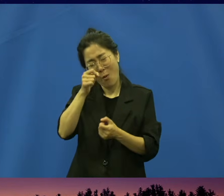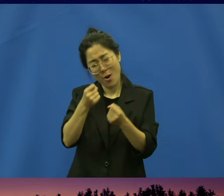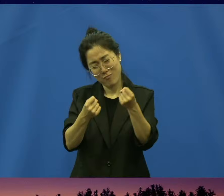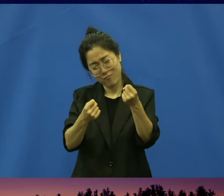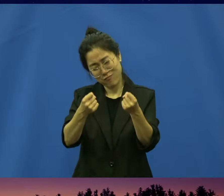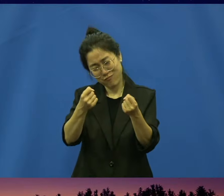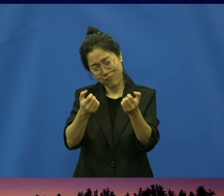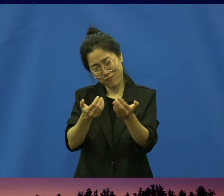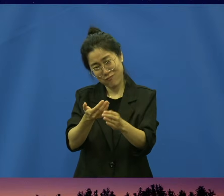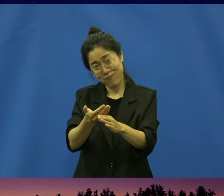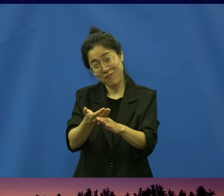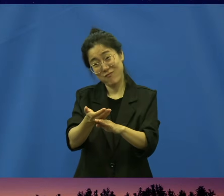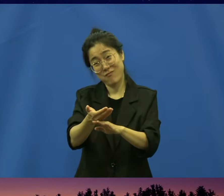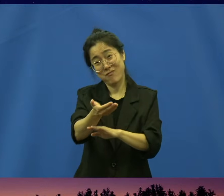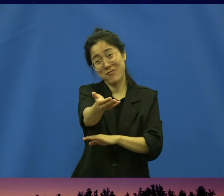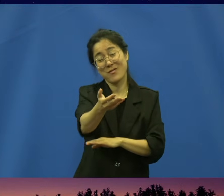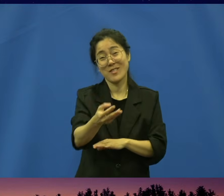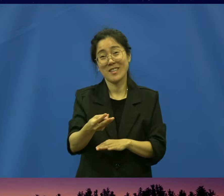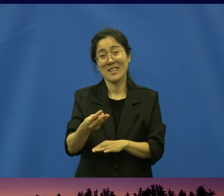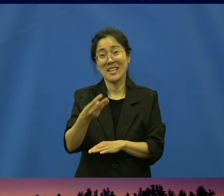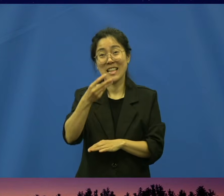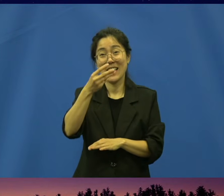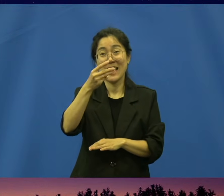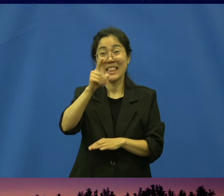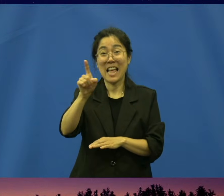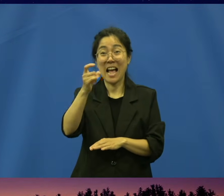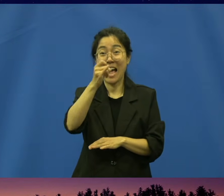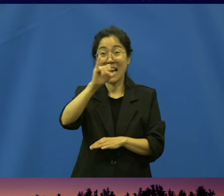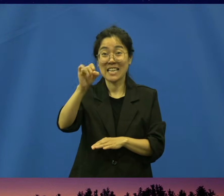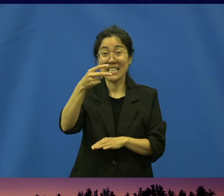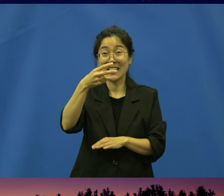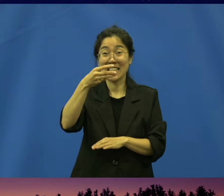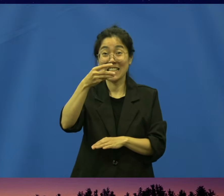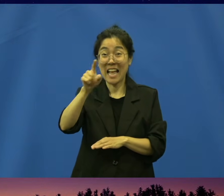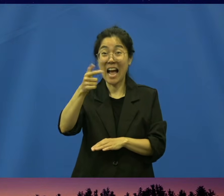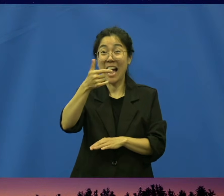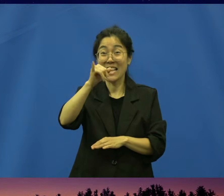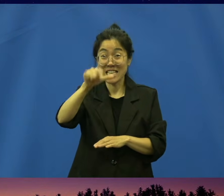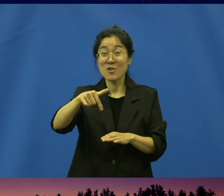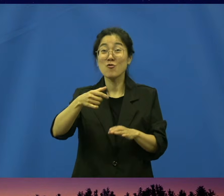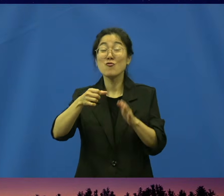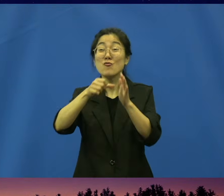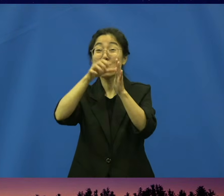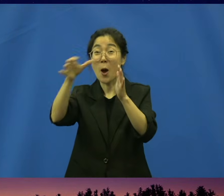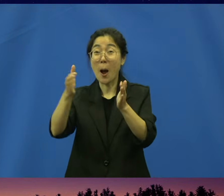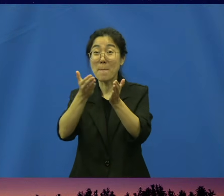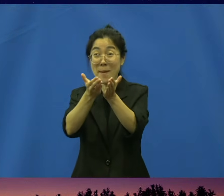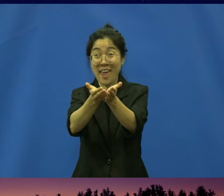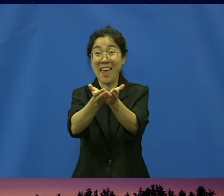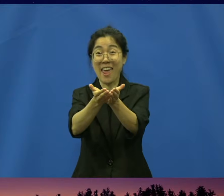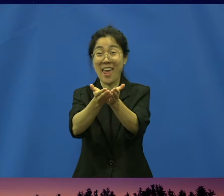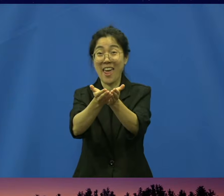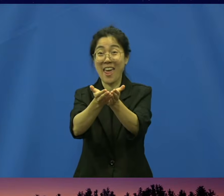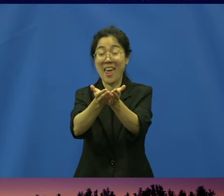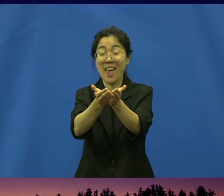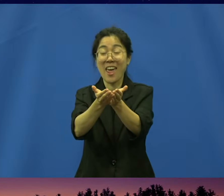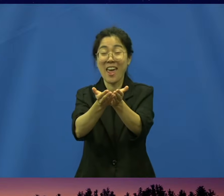1914년생으로 타이타닉보다 2년 후에 지어졌죠. 지금 계속 있다면